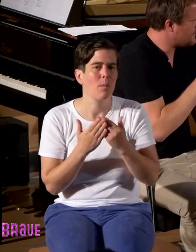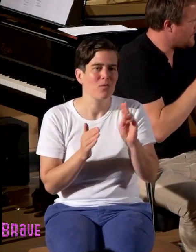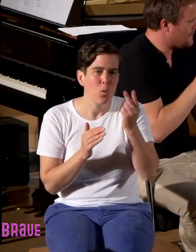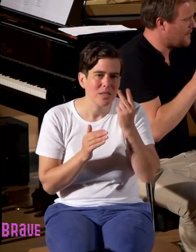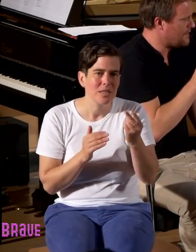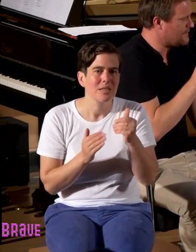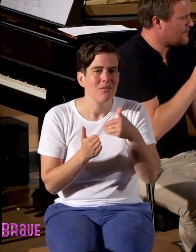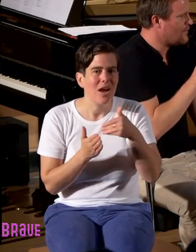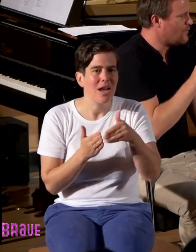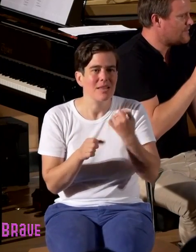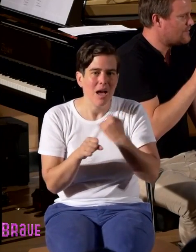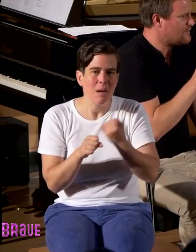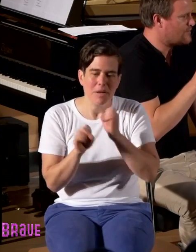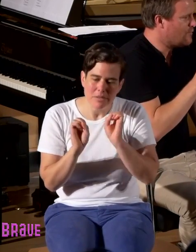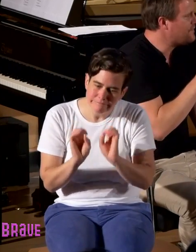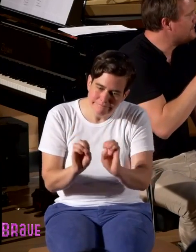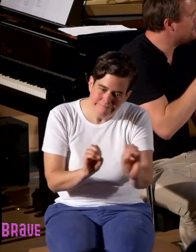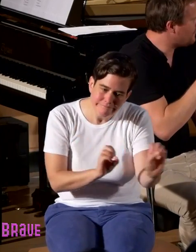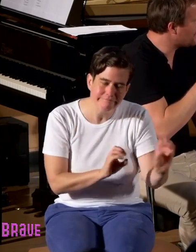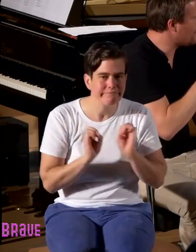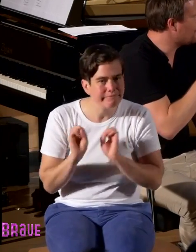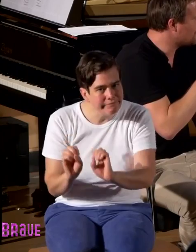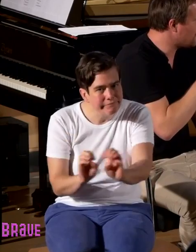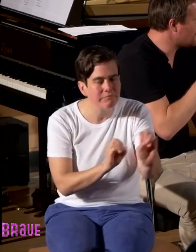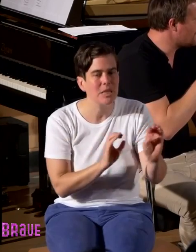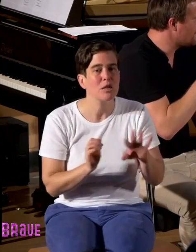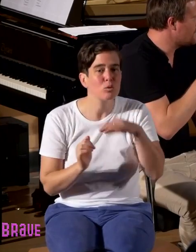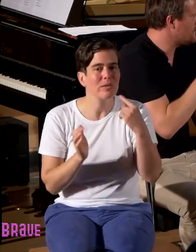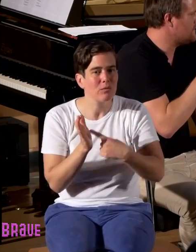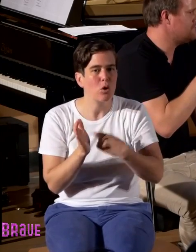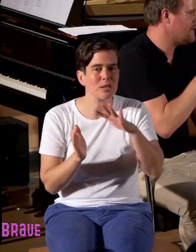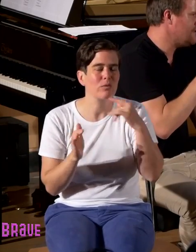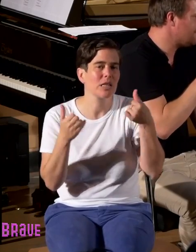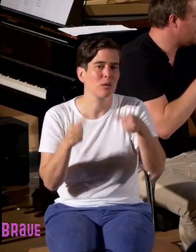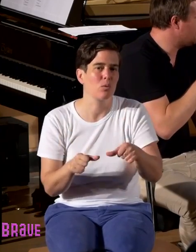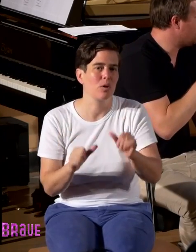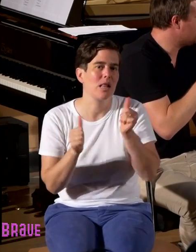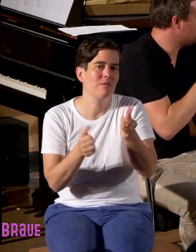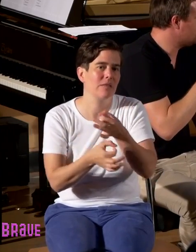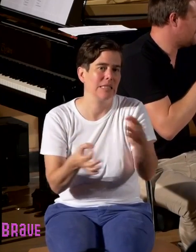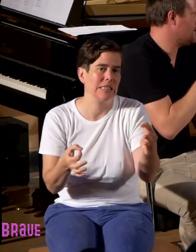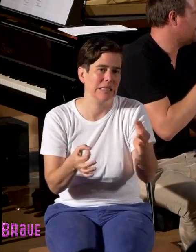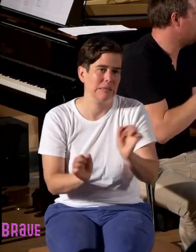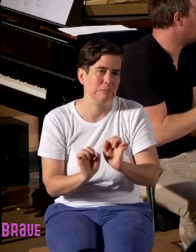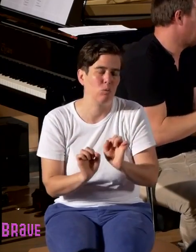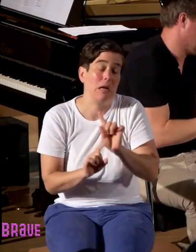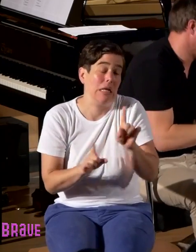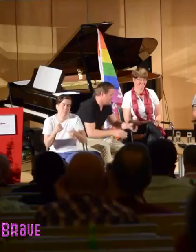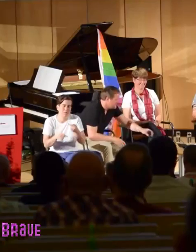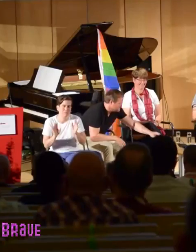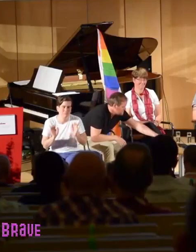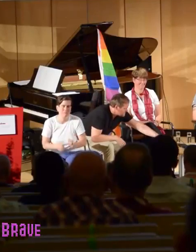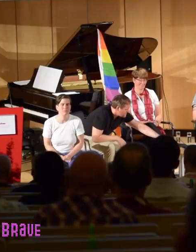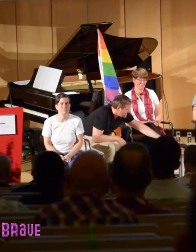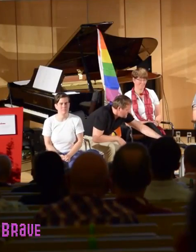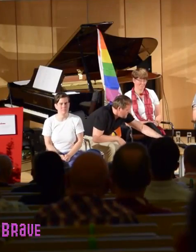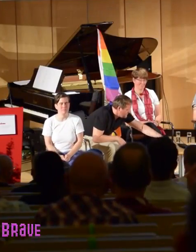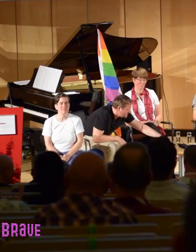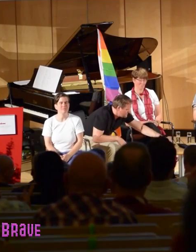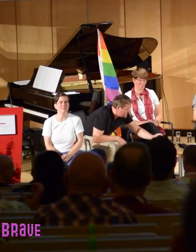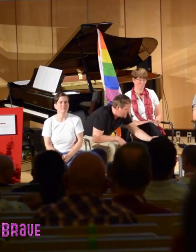immer weiter arbeiten und zu viel Forderung und Druck hilft nicht immer. Ja? Ganz herzlichen